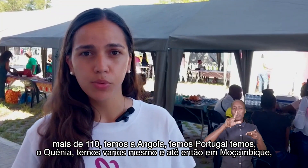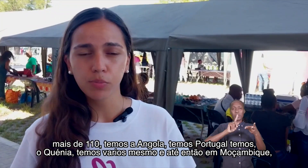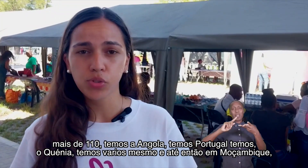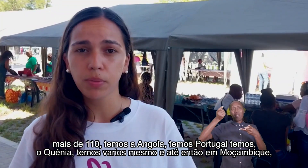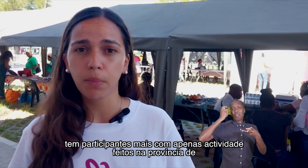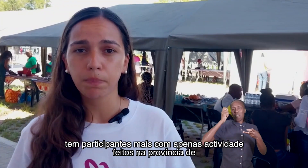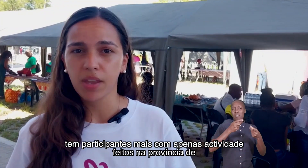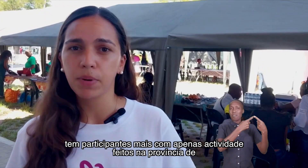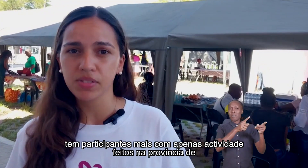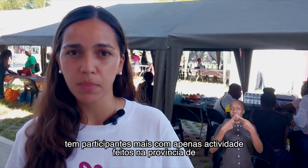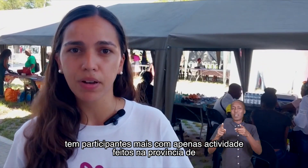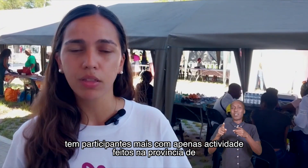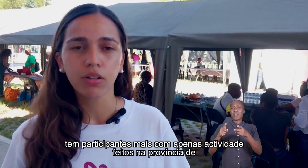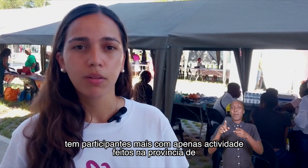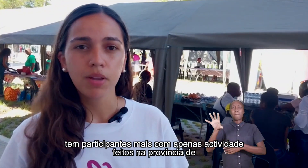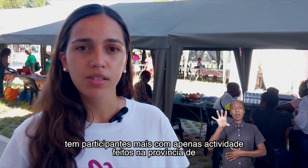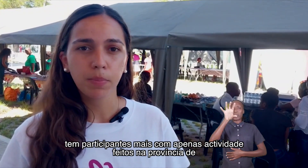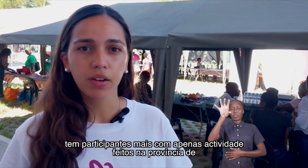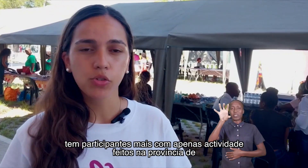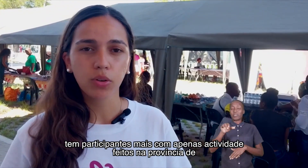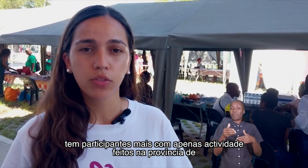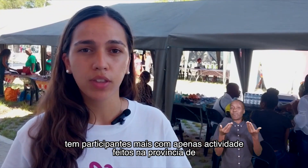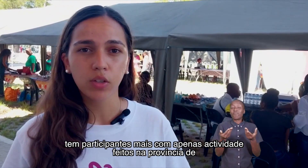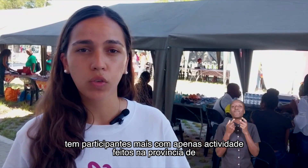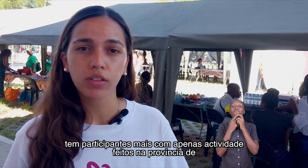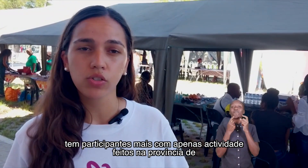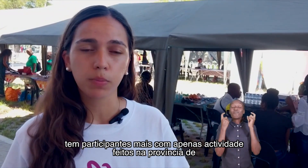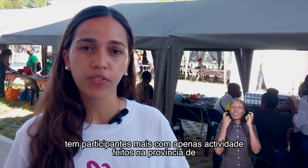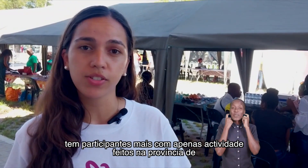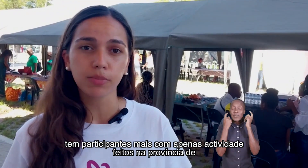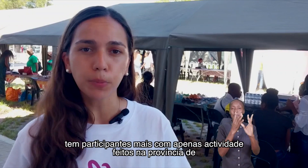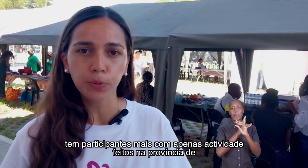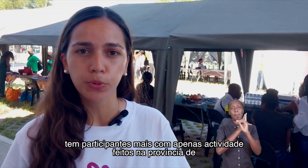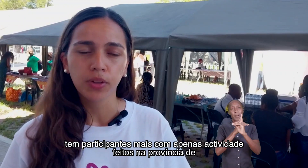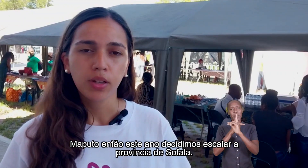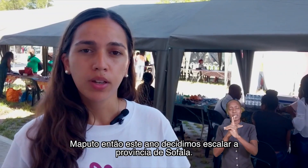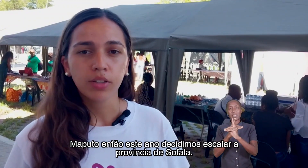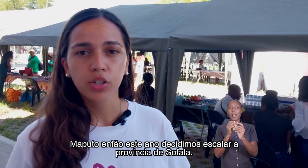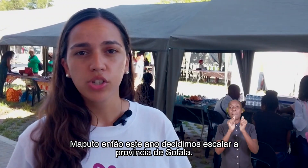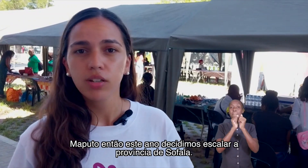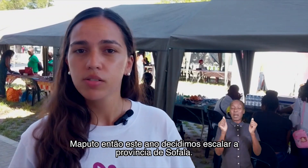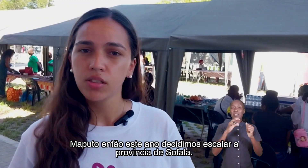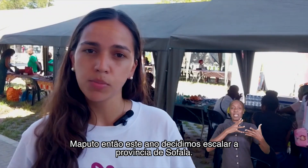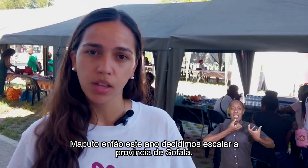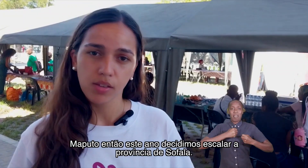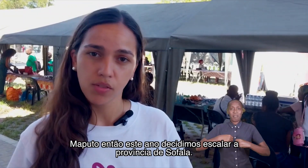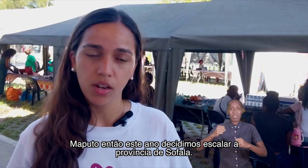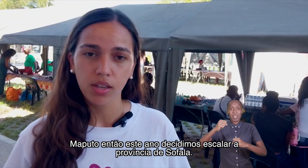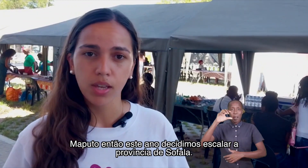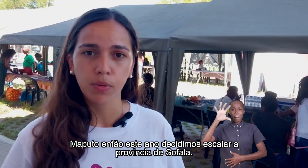Moçambique tem participado, mas apenas com atividades feitas na província de Mafú. Então, este ano, decidimos ativar a equipa